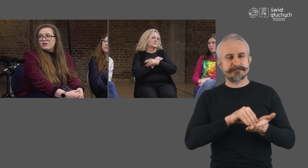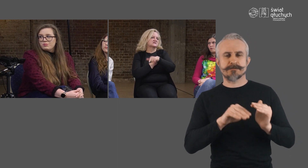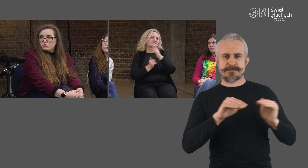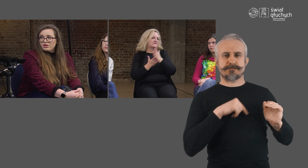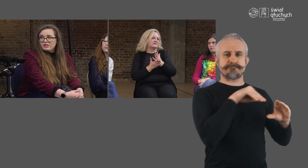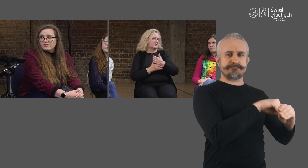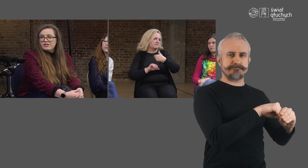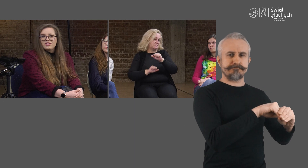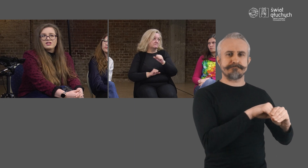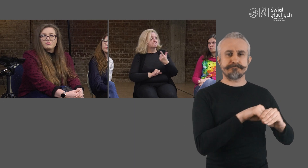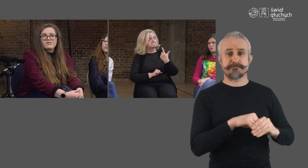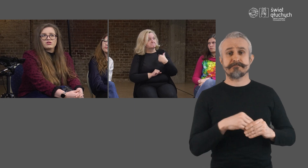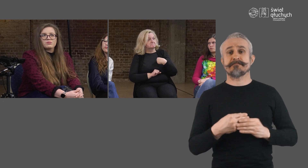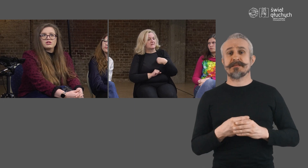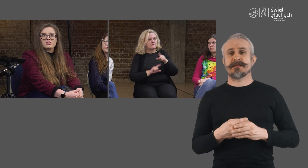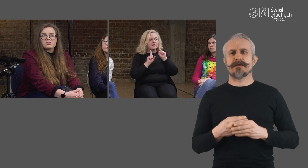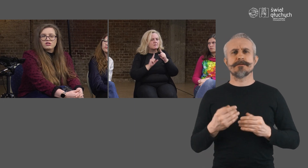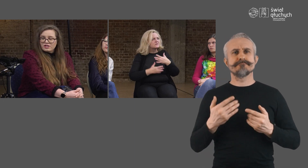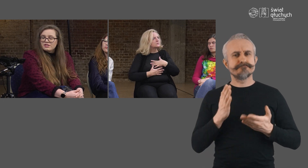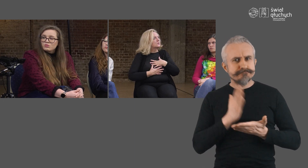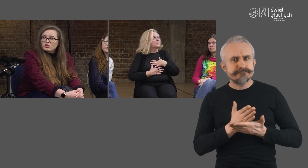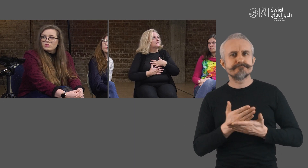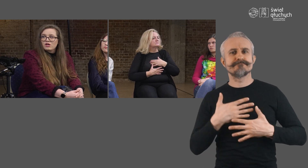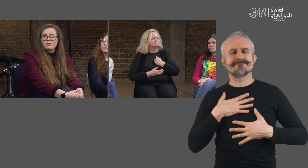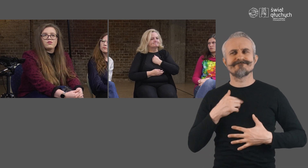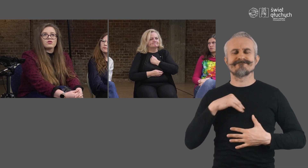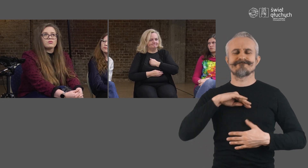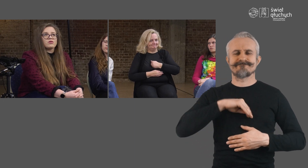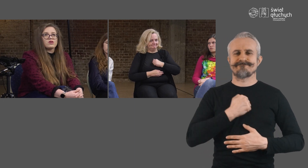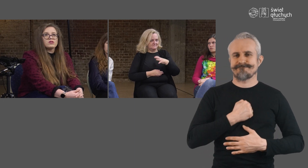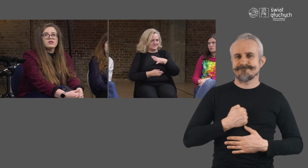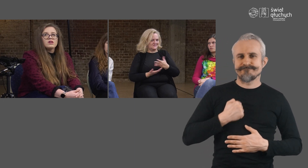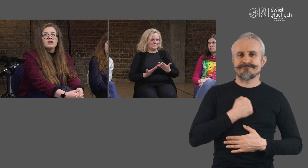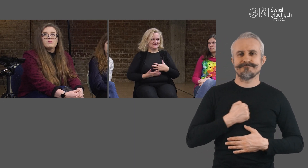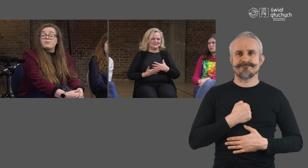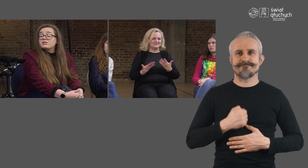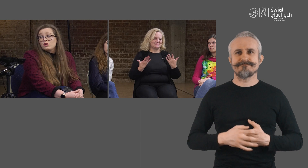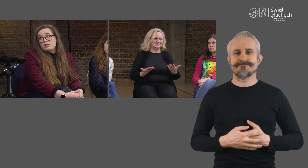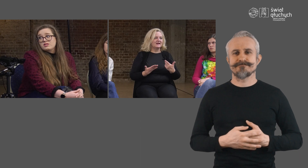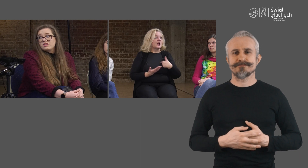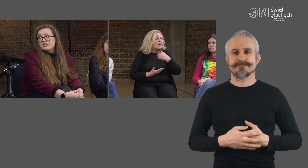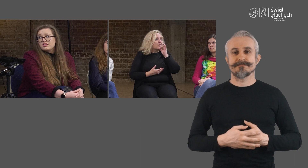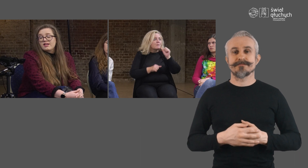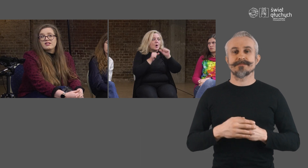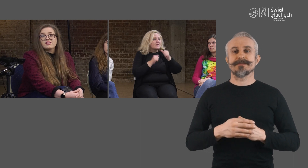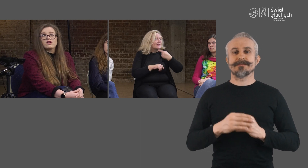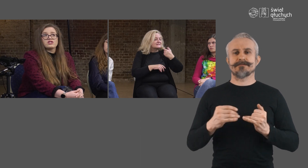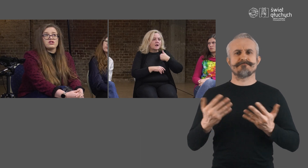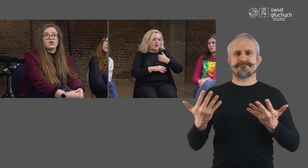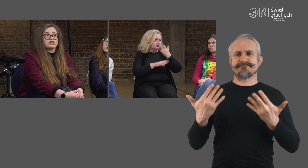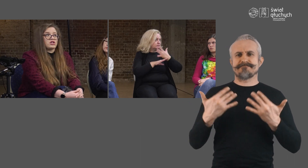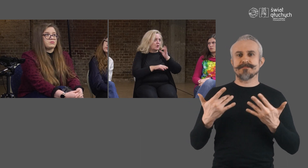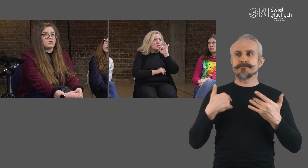podstawową maturę. I naprawdę to mnie trochę zasmuciło z tego powodu, bo miałam bardzo dobre oceny z języka